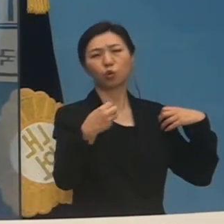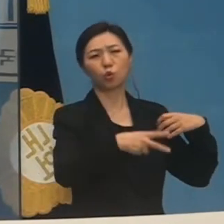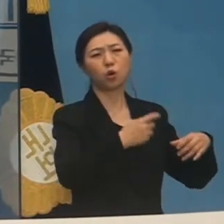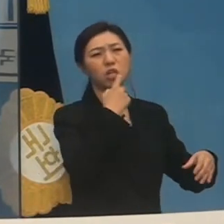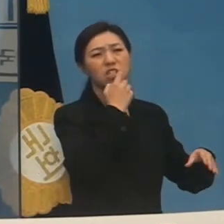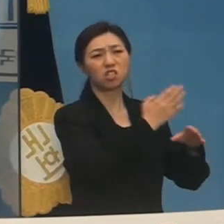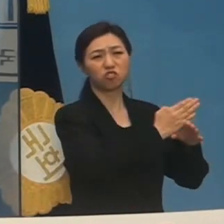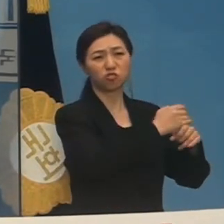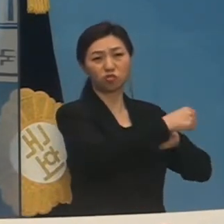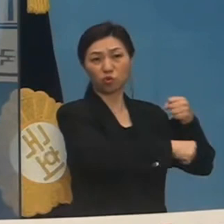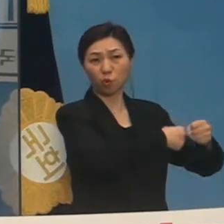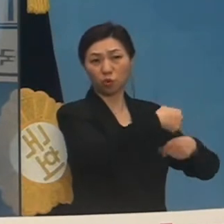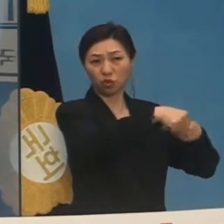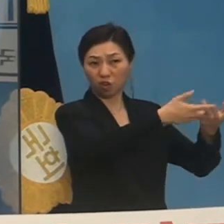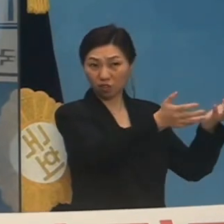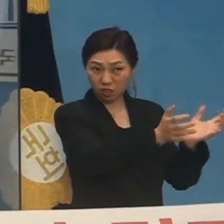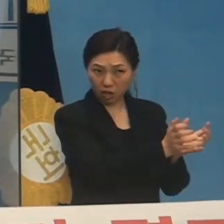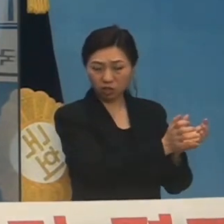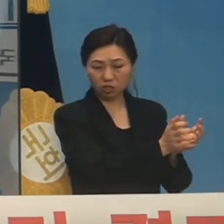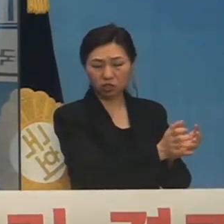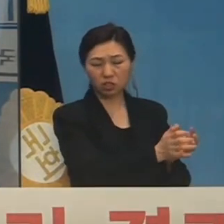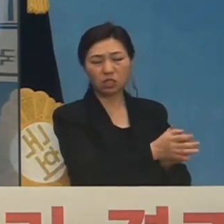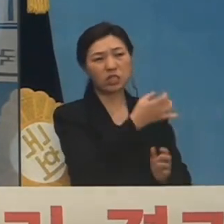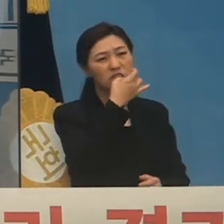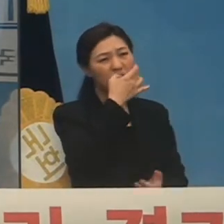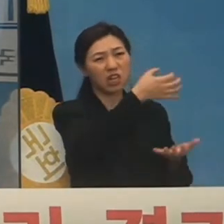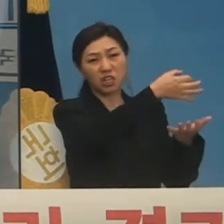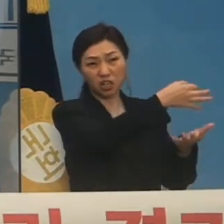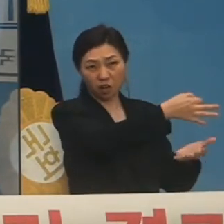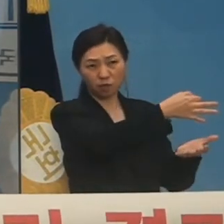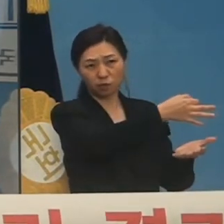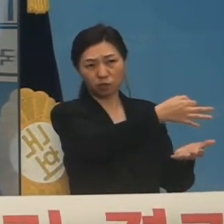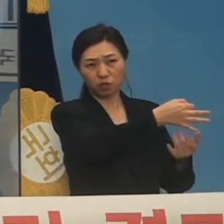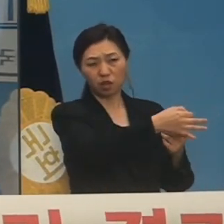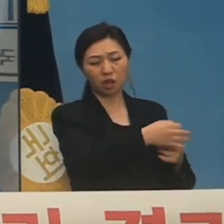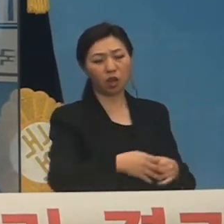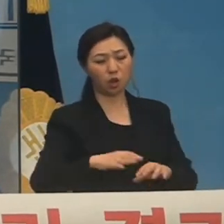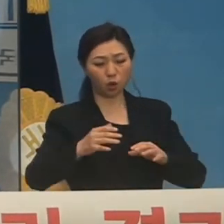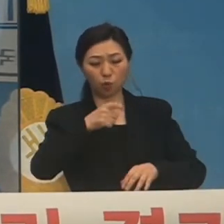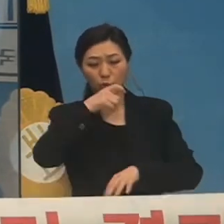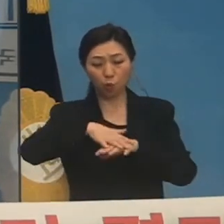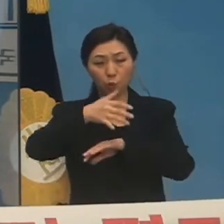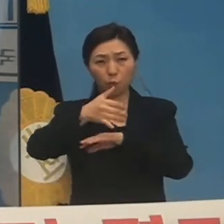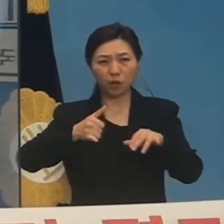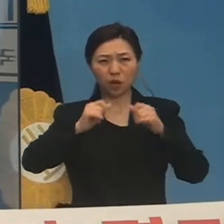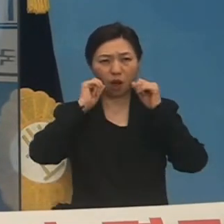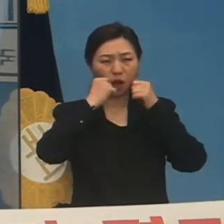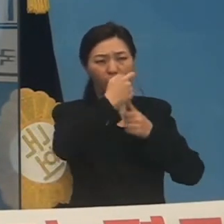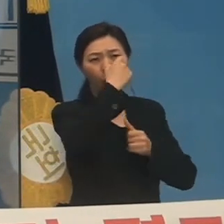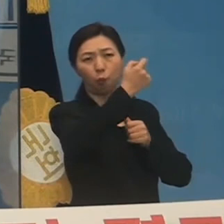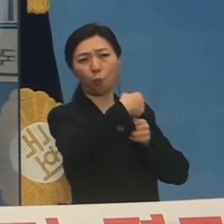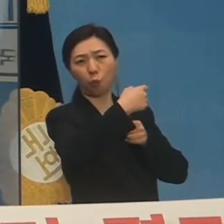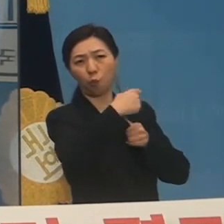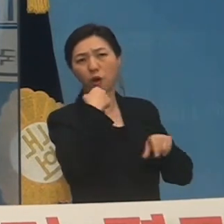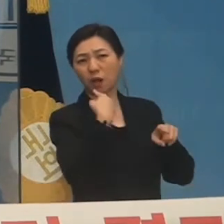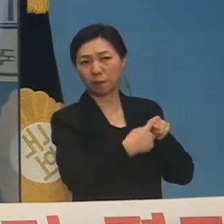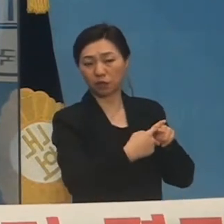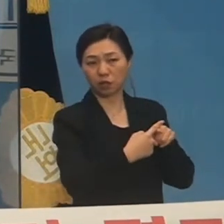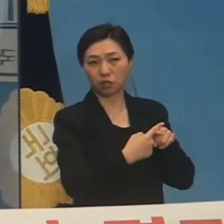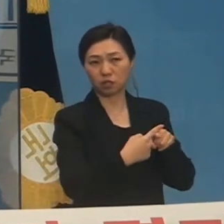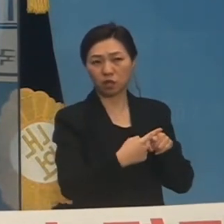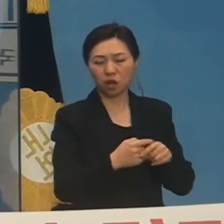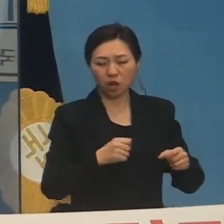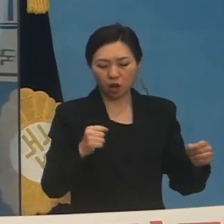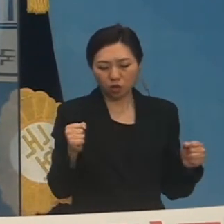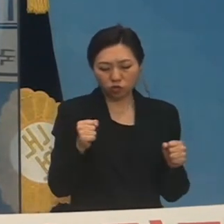놓고 농민들을 희망 고문하며 운용하고 있습니다. 음동수간의 추운 겨울을 나는 농민들의